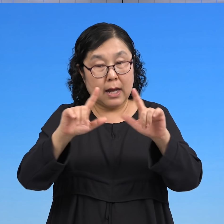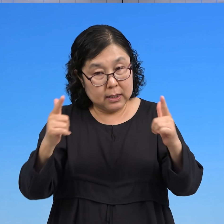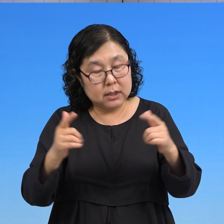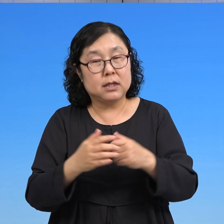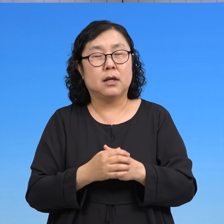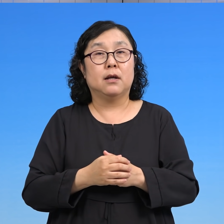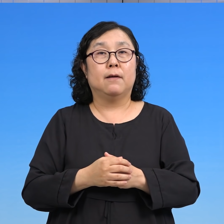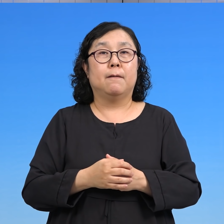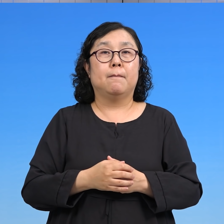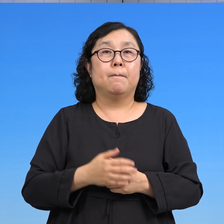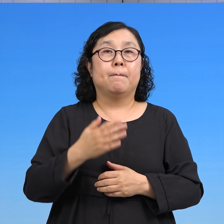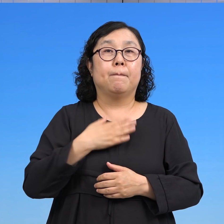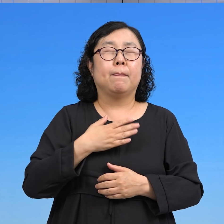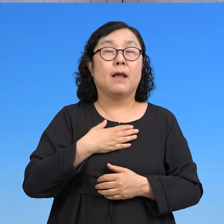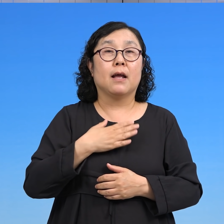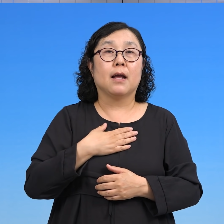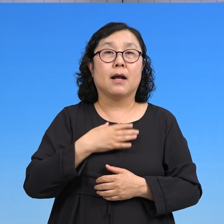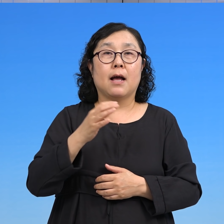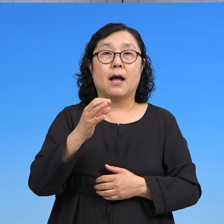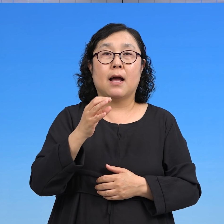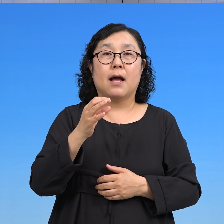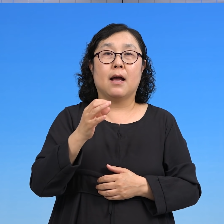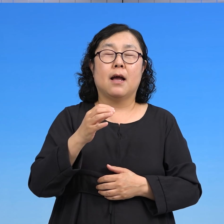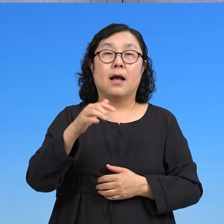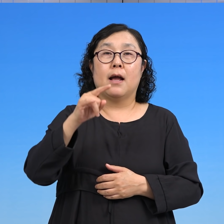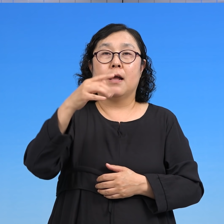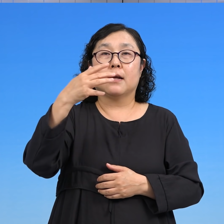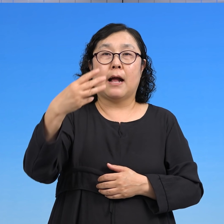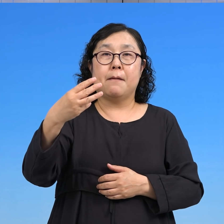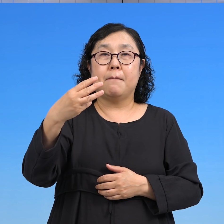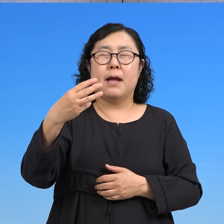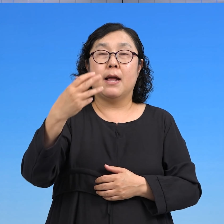물어보세요. 여보, 내가 당신을